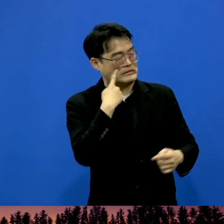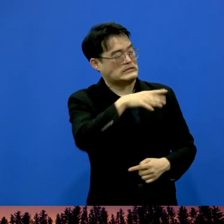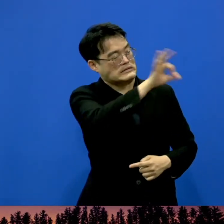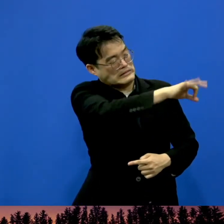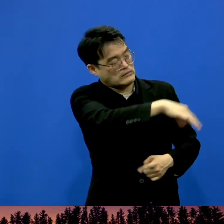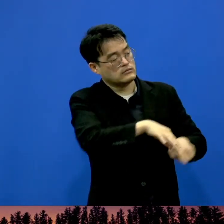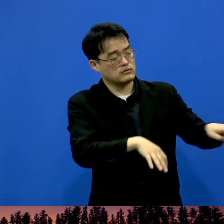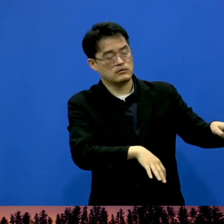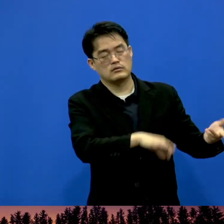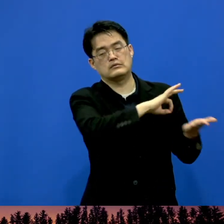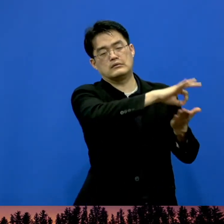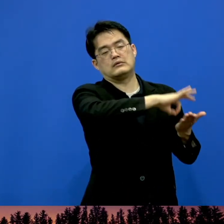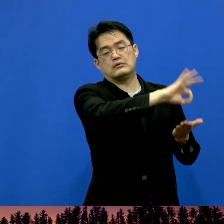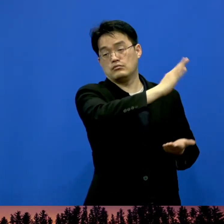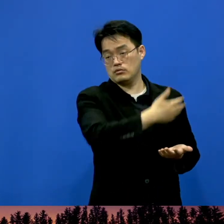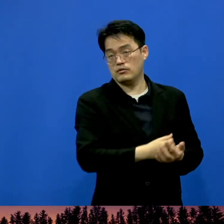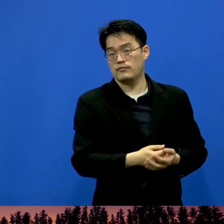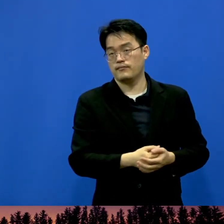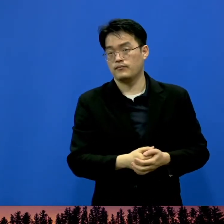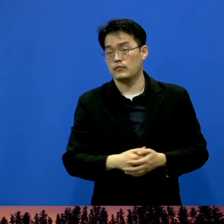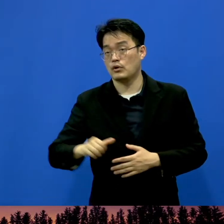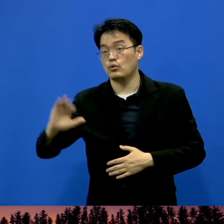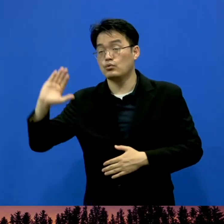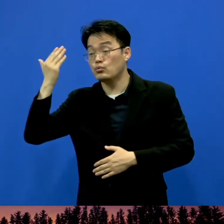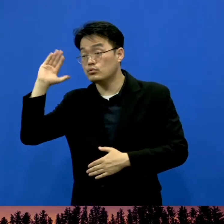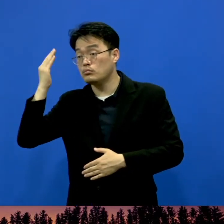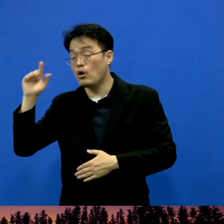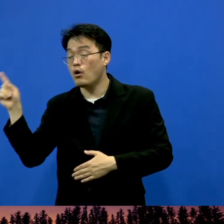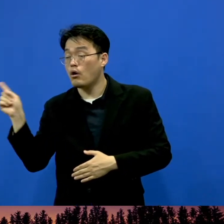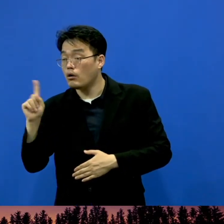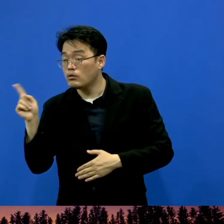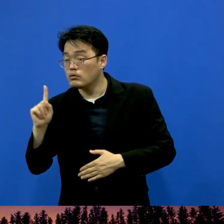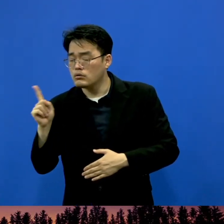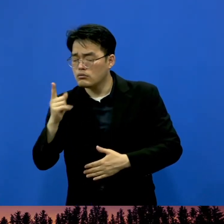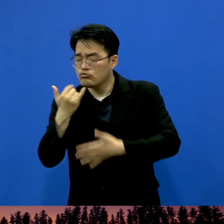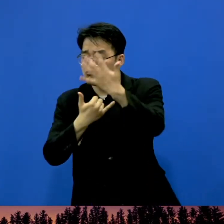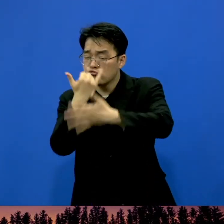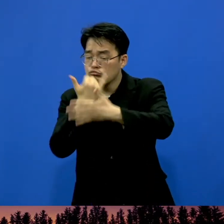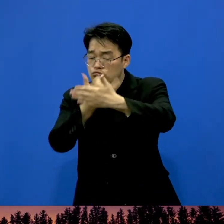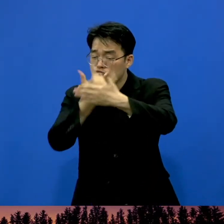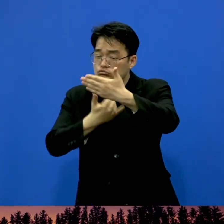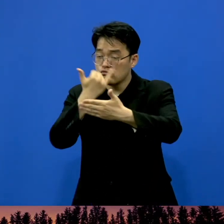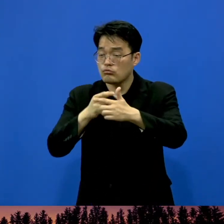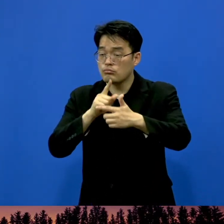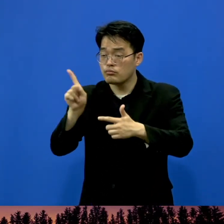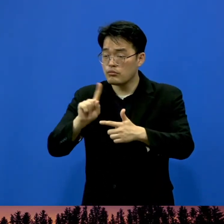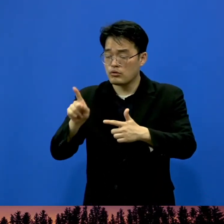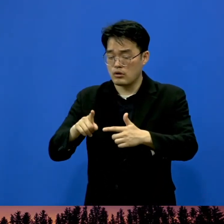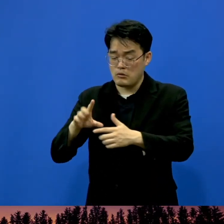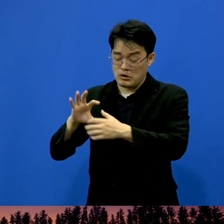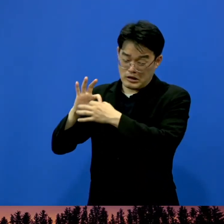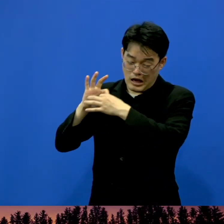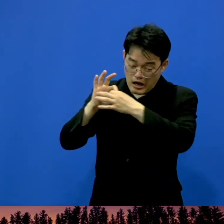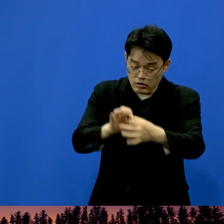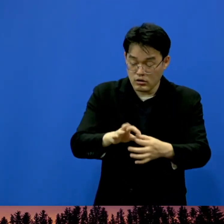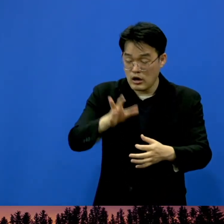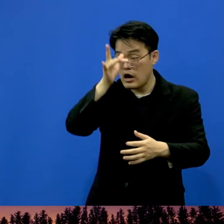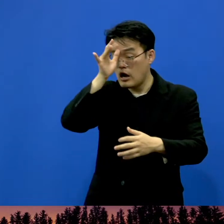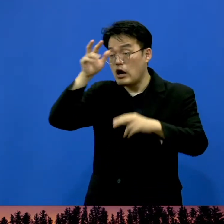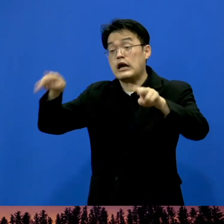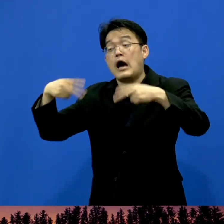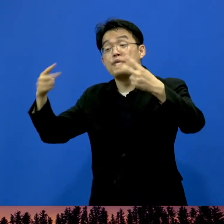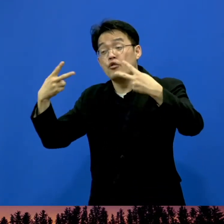어떤 자매는 계속 라면을 뭐 계속 끓여와서 계속 먹대요. 이렇게 계속 그걸로 해서